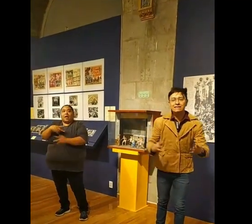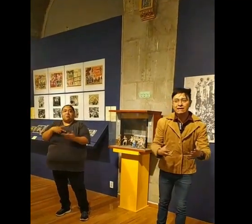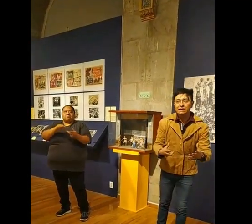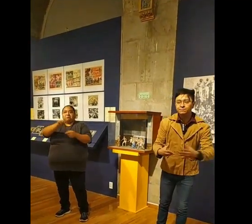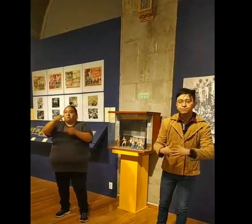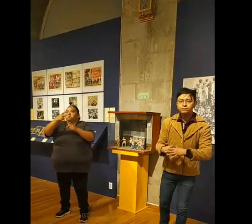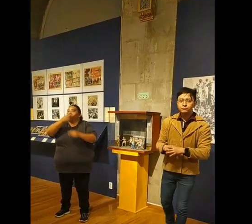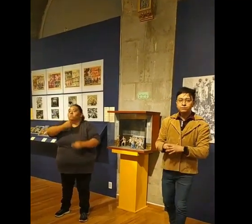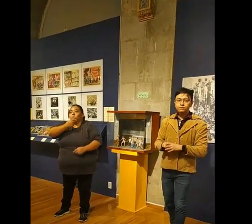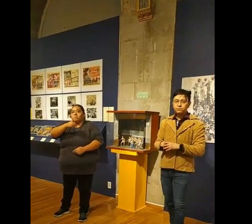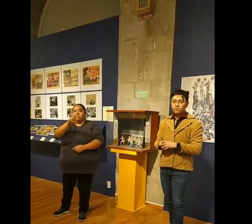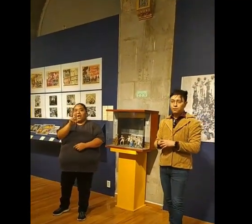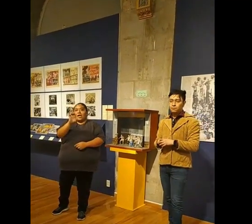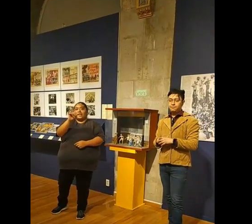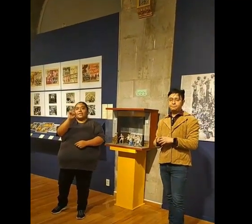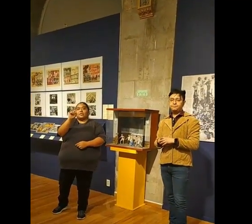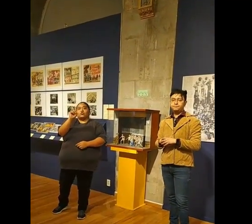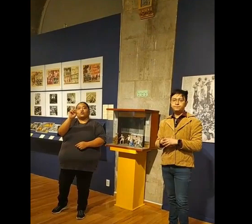en el cine.